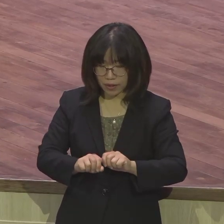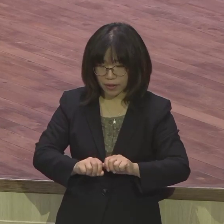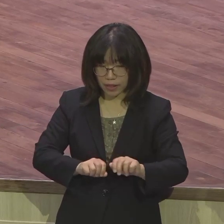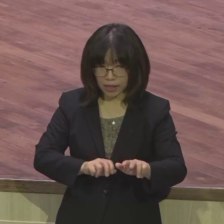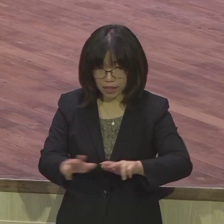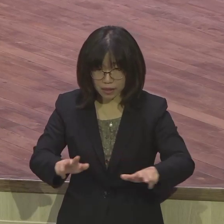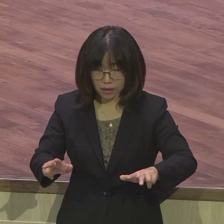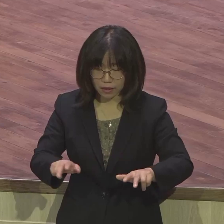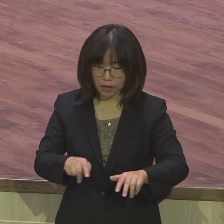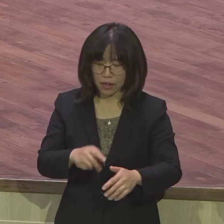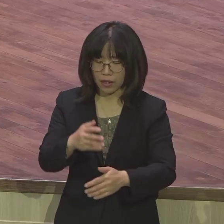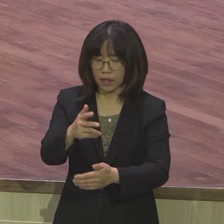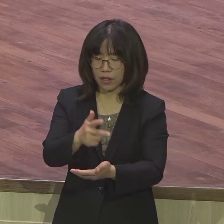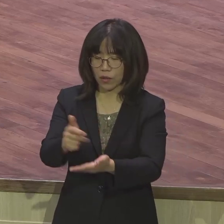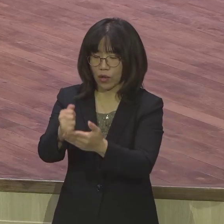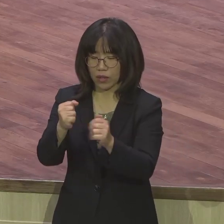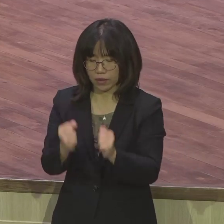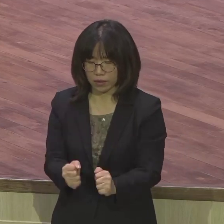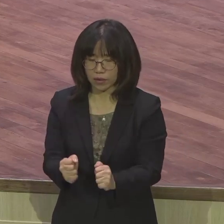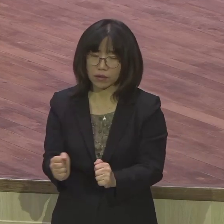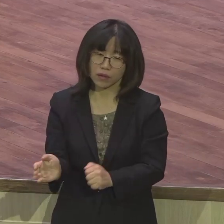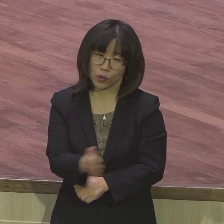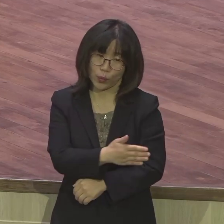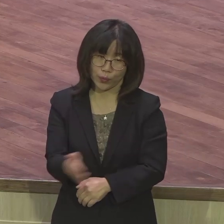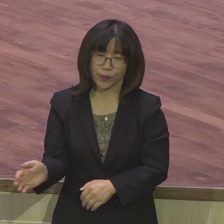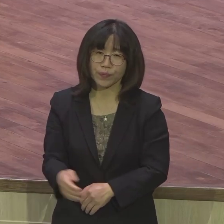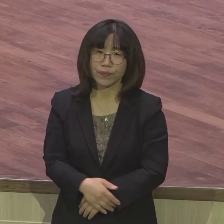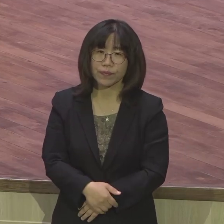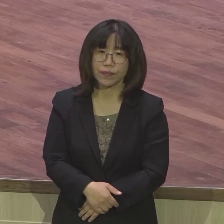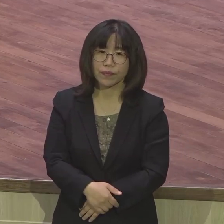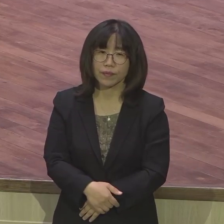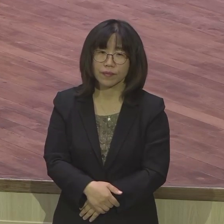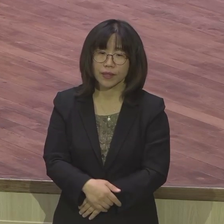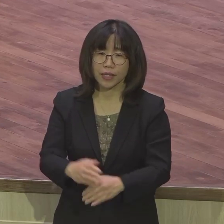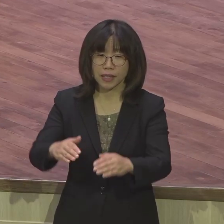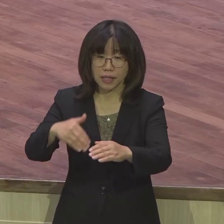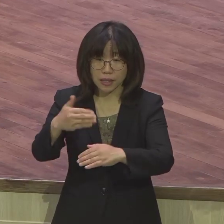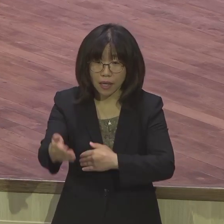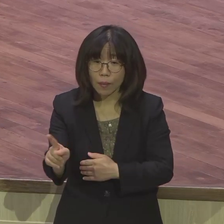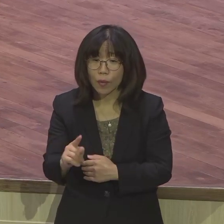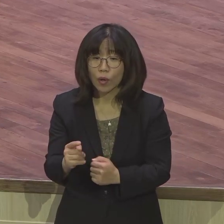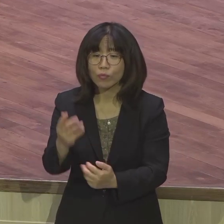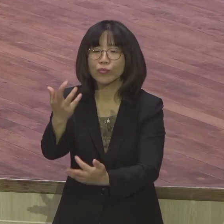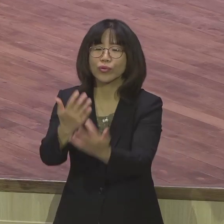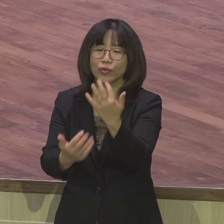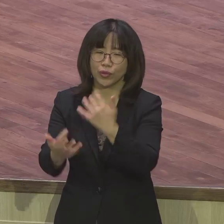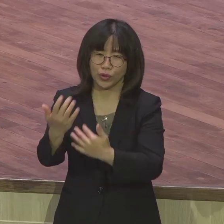지진 가운데도 여호와께서 계시지 않았다는 거예요. 또 불까지 났어요. 불 가운데